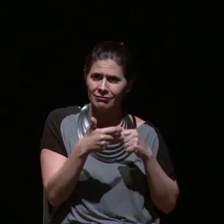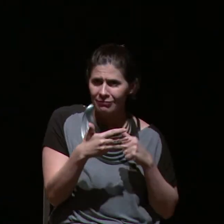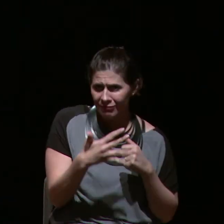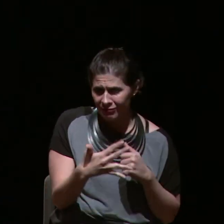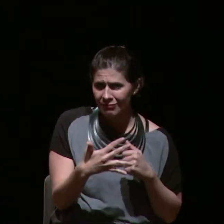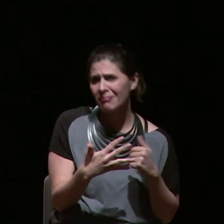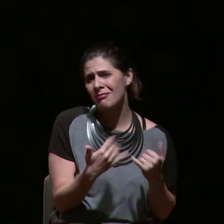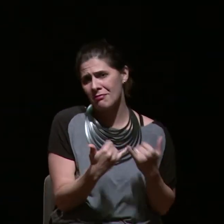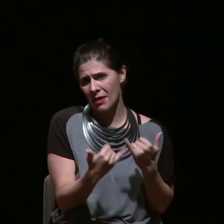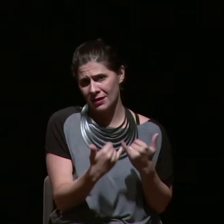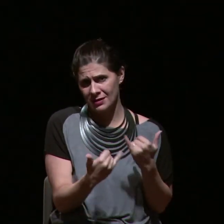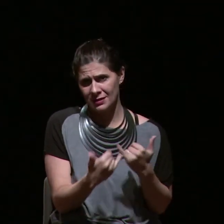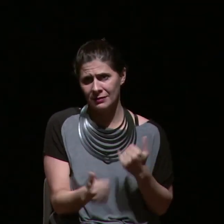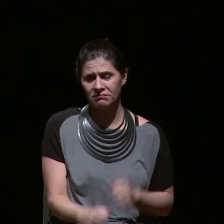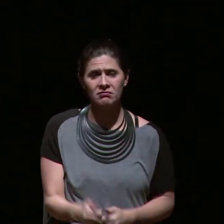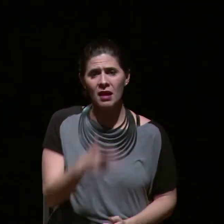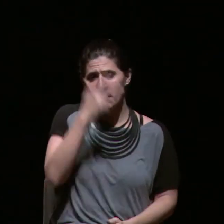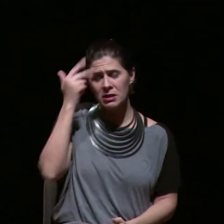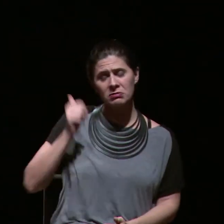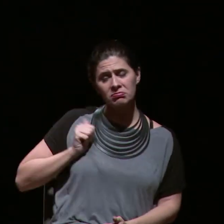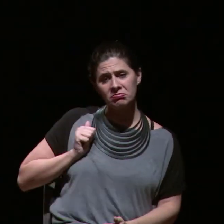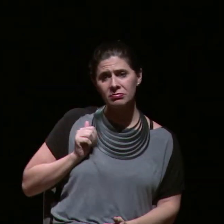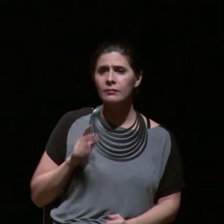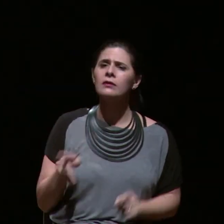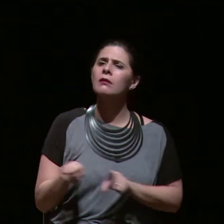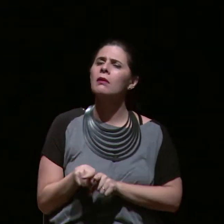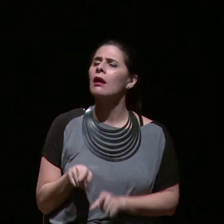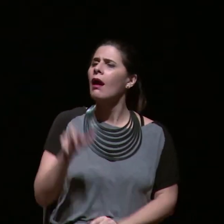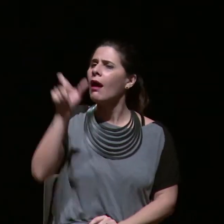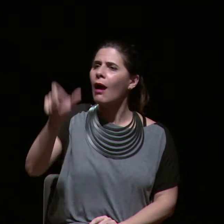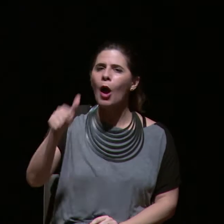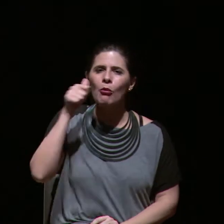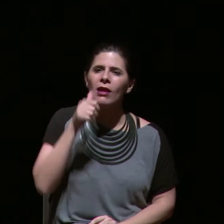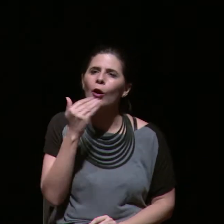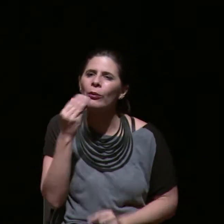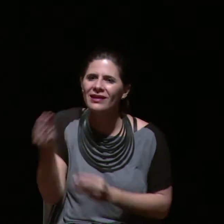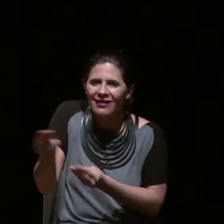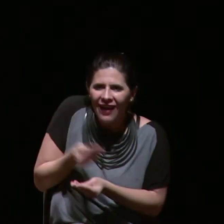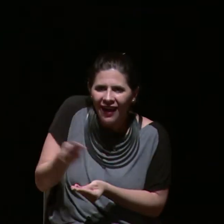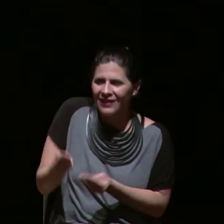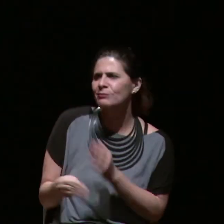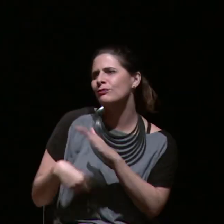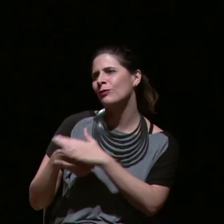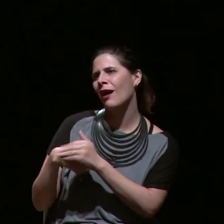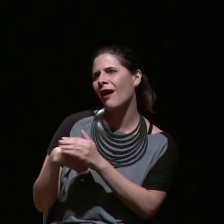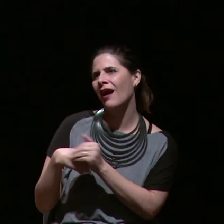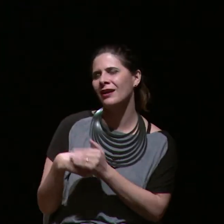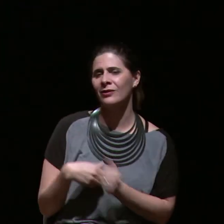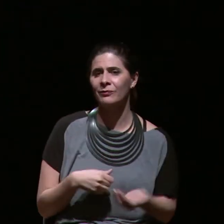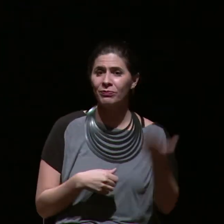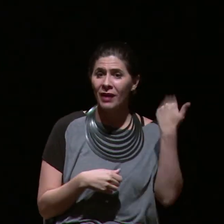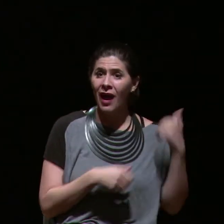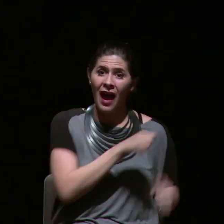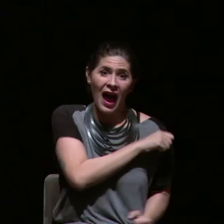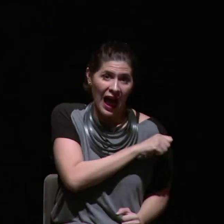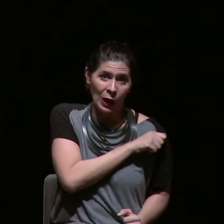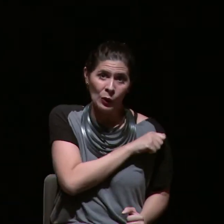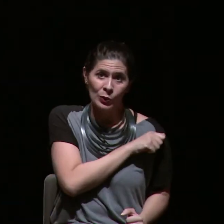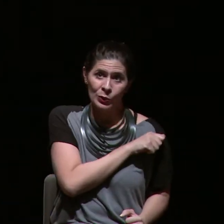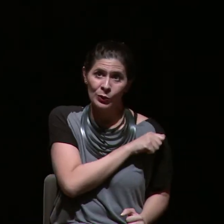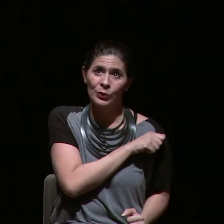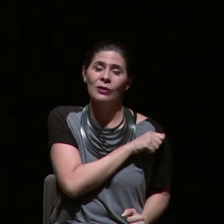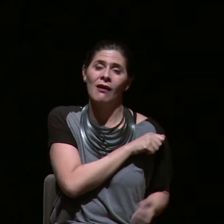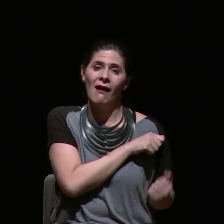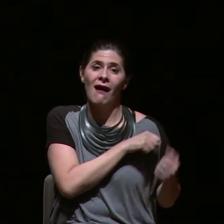O carinho pela senhora que nos servia a merenda, a troca de livros usados com velhos alunos de outros anos, as conversas